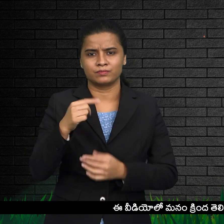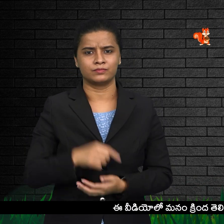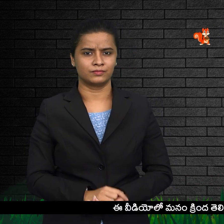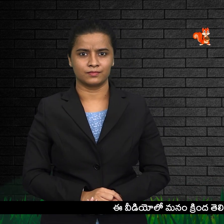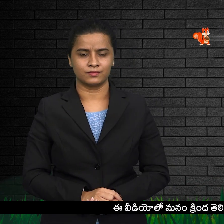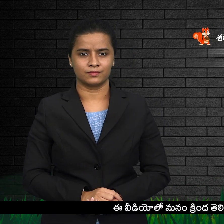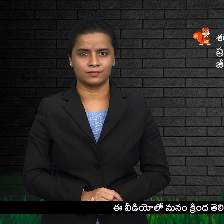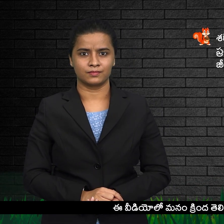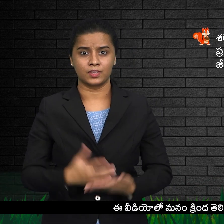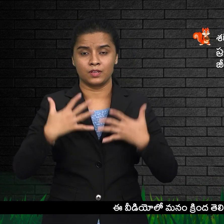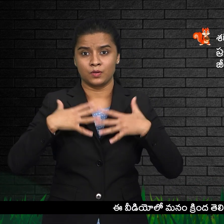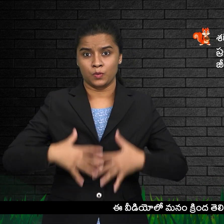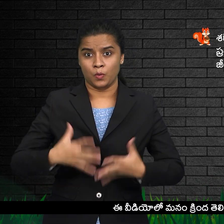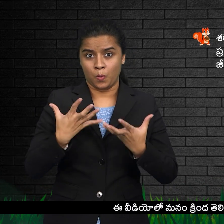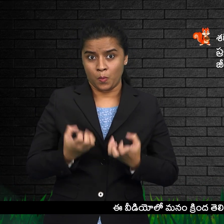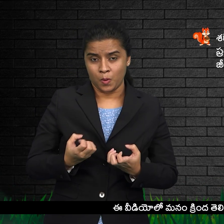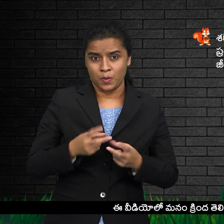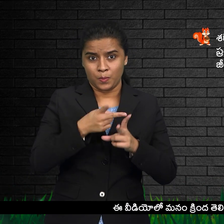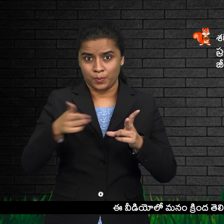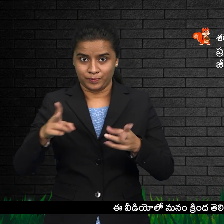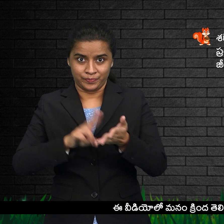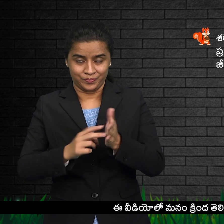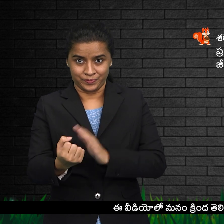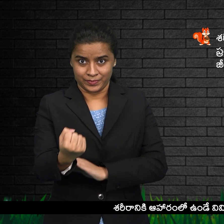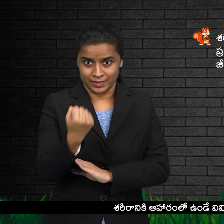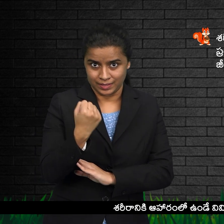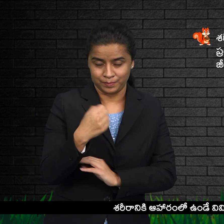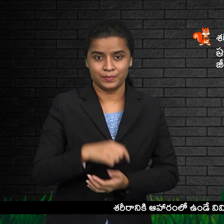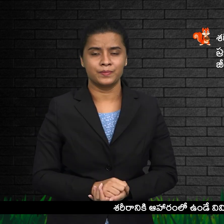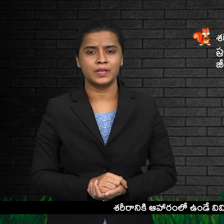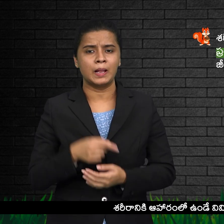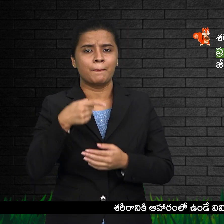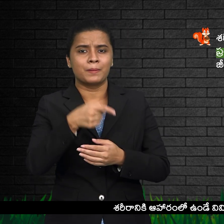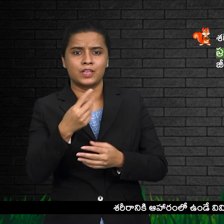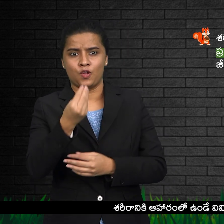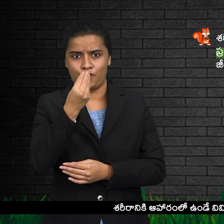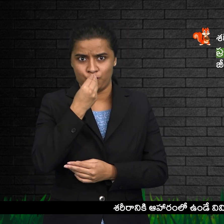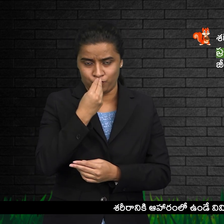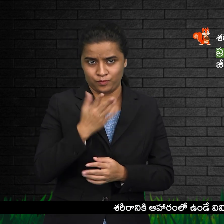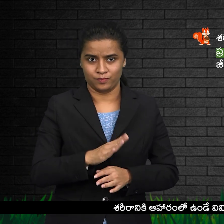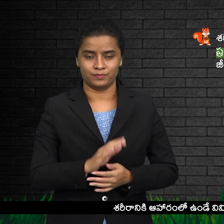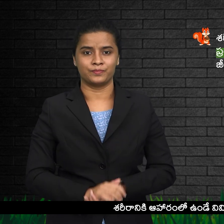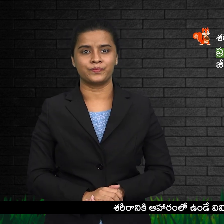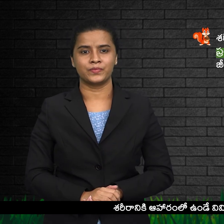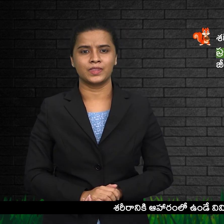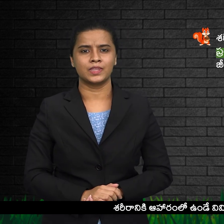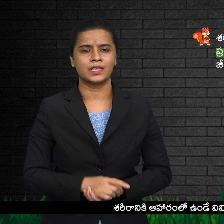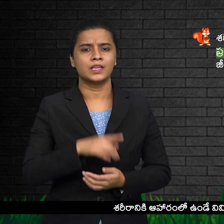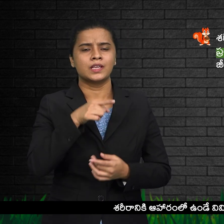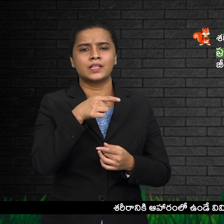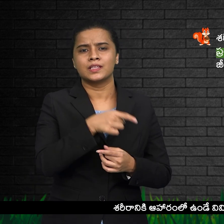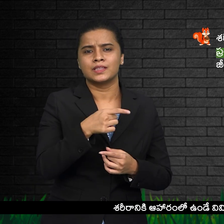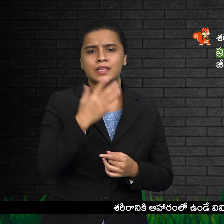మనం క్రింద తెలిపిన విషయాలను తెలుసుకోబోతున్నాం. శరీరానికి ఆహారంలో ఉండే వివిధ పోషకాల